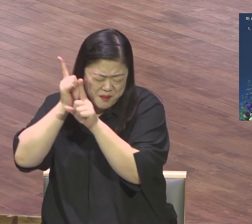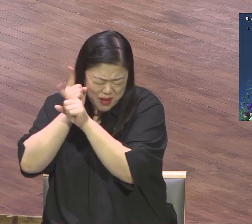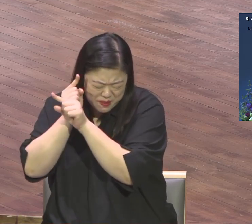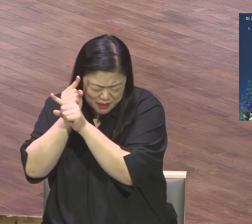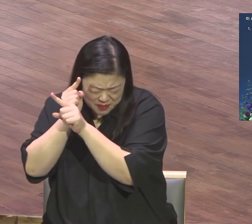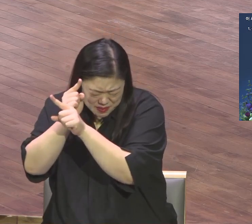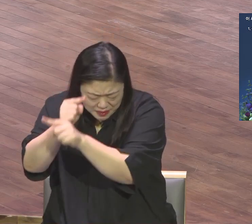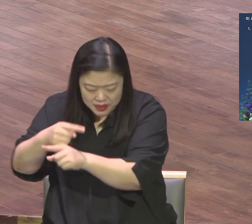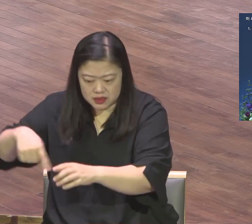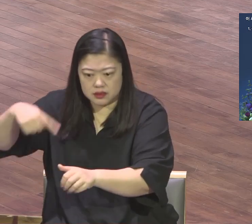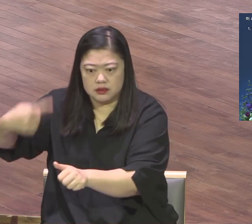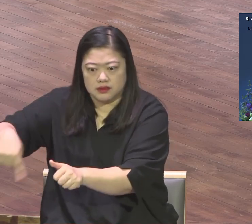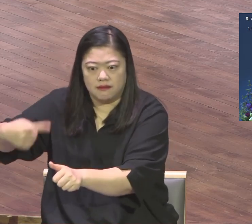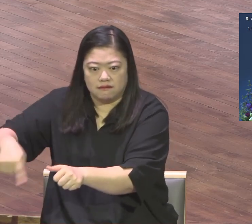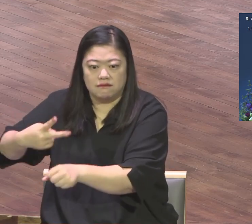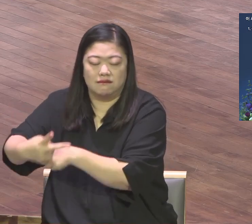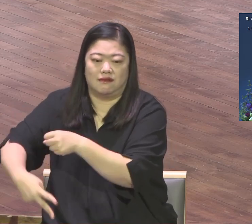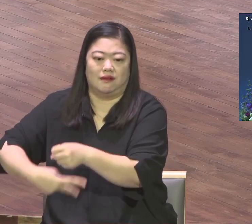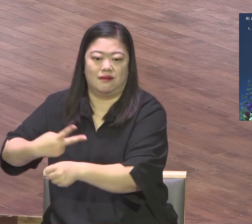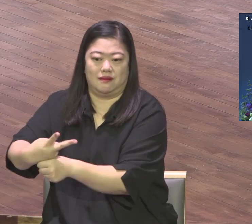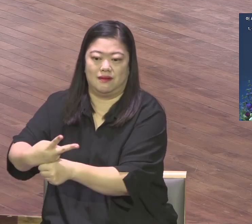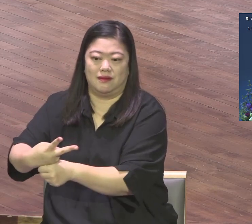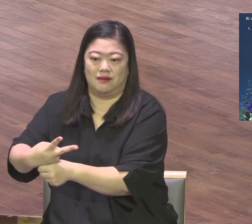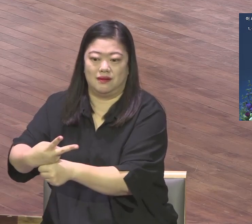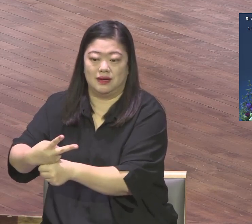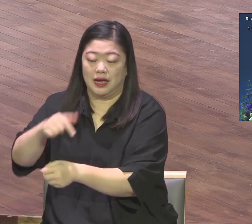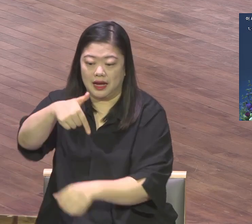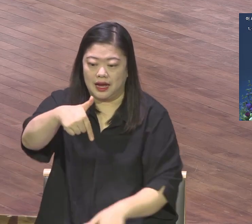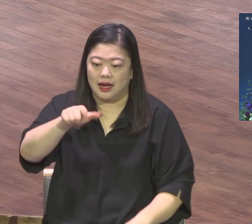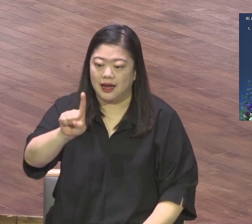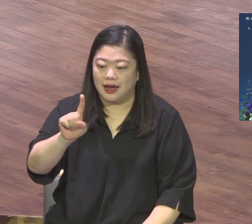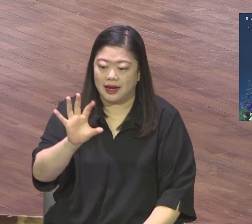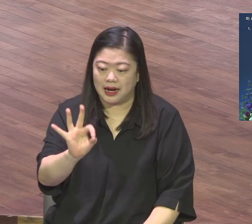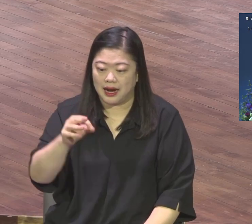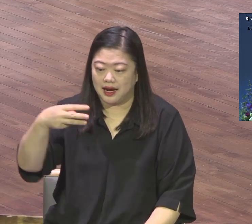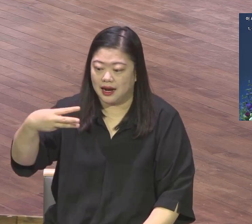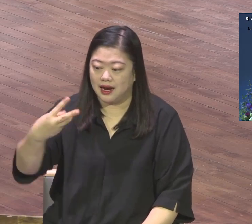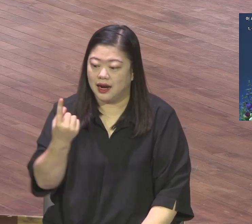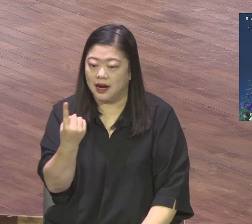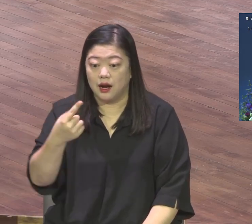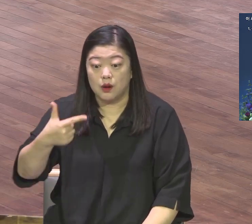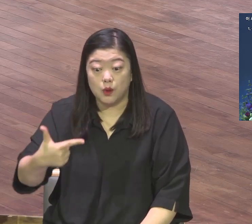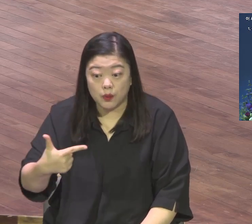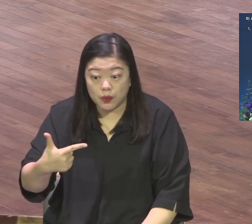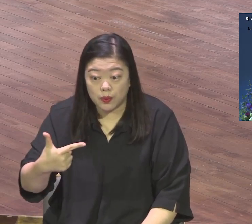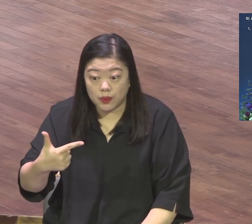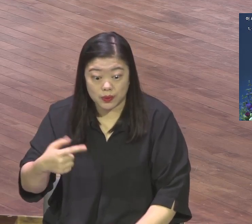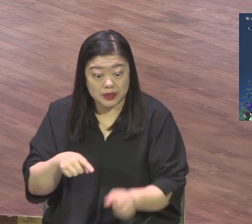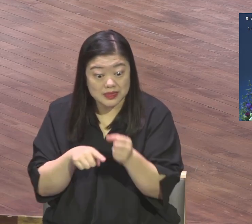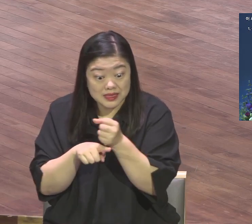날마다 강론했어요. 날마다. 이 강론했다 이 말은요. 선생님이 강의를 해서